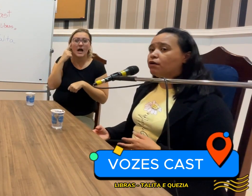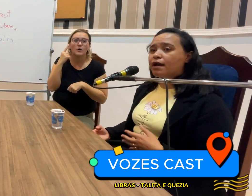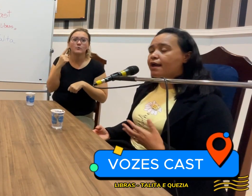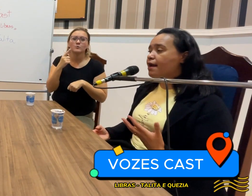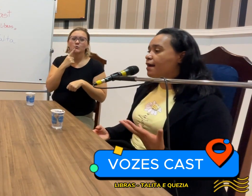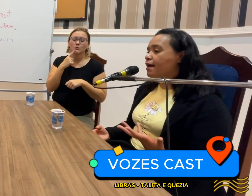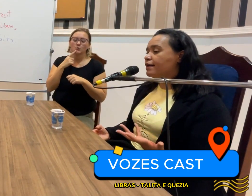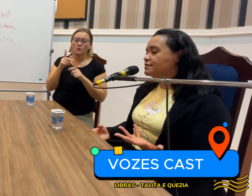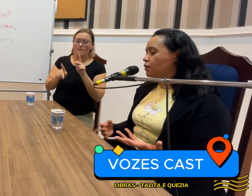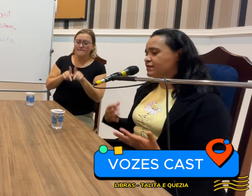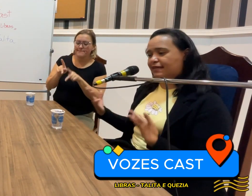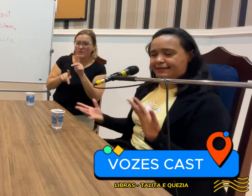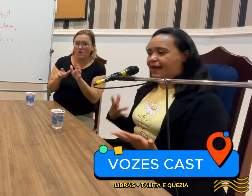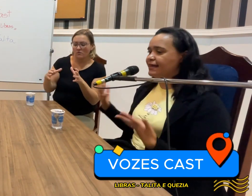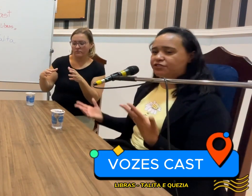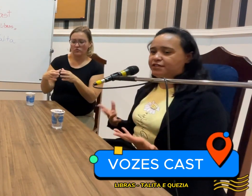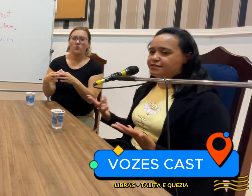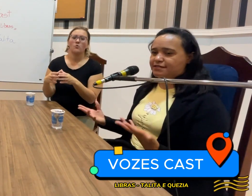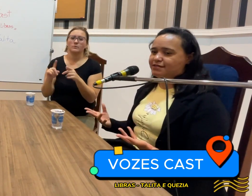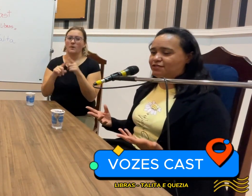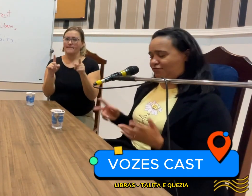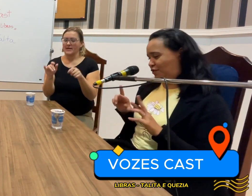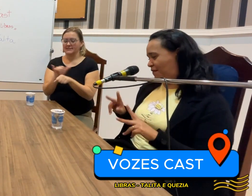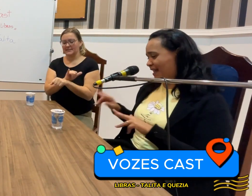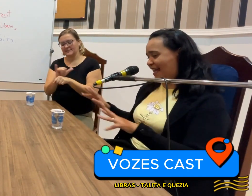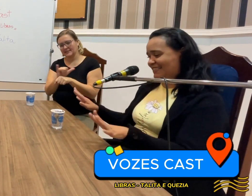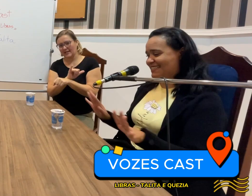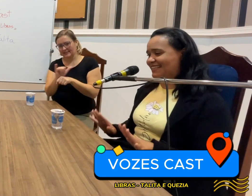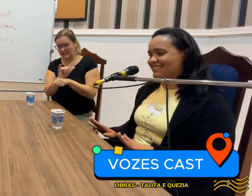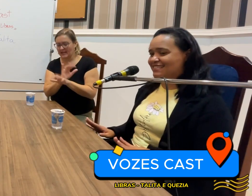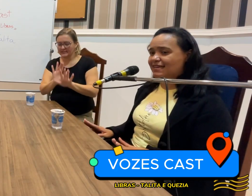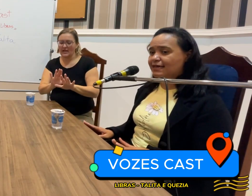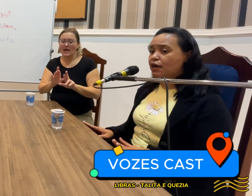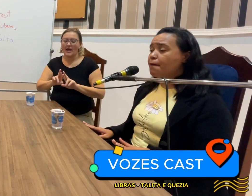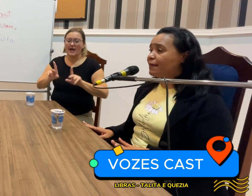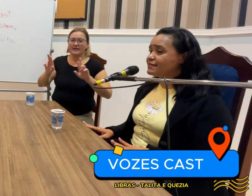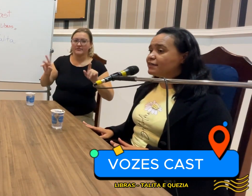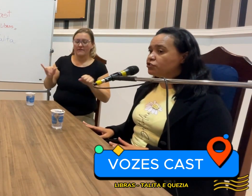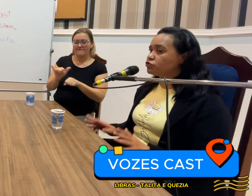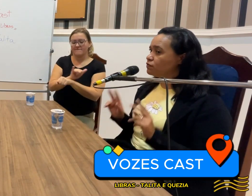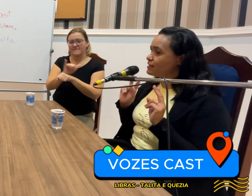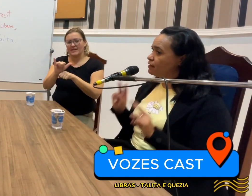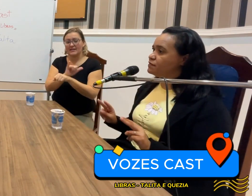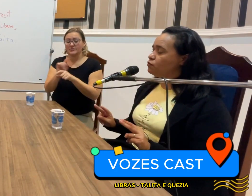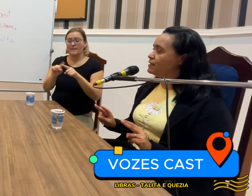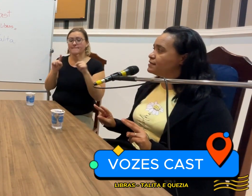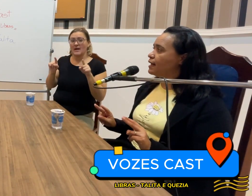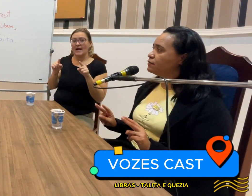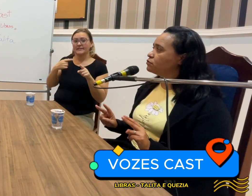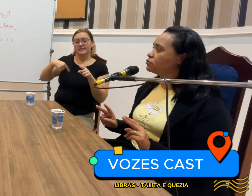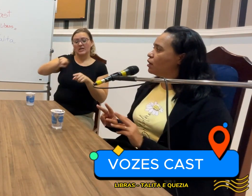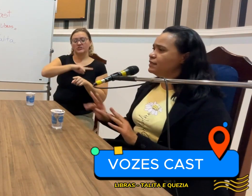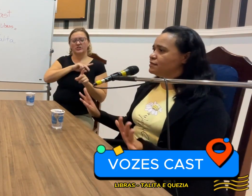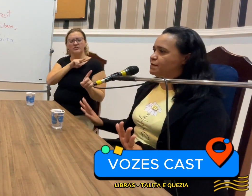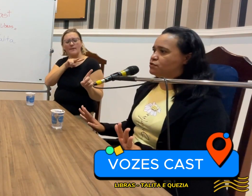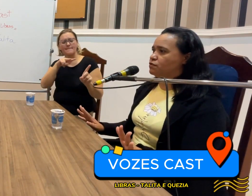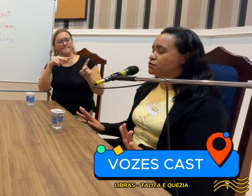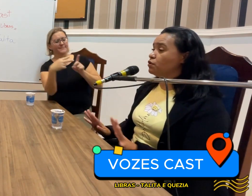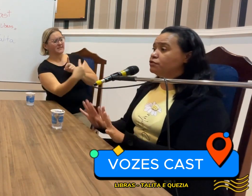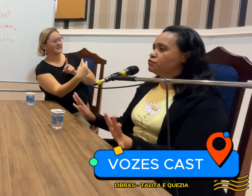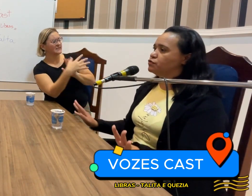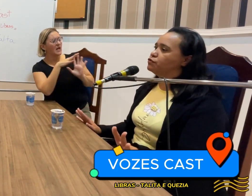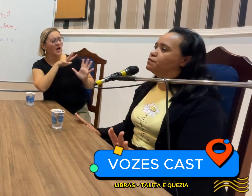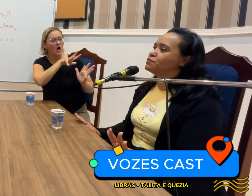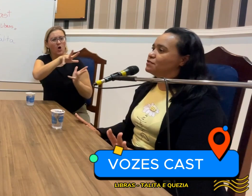mas são estratégias diferentes entre si, mas que a gente consegue visualizar todas as